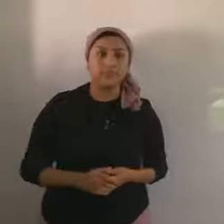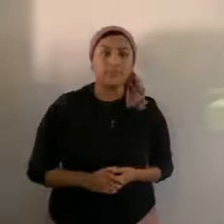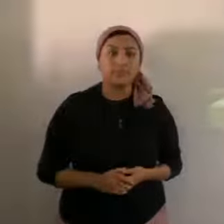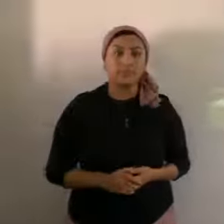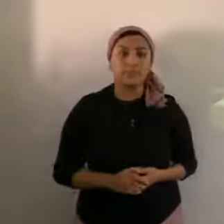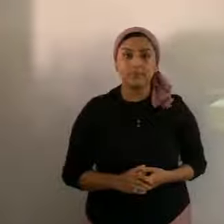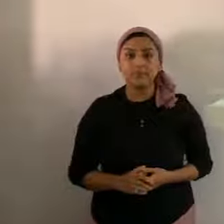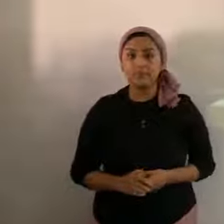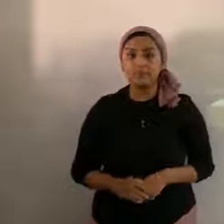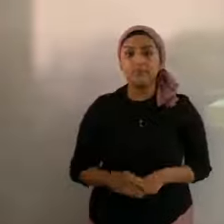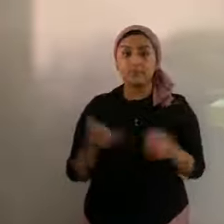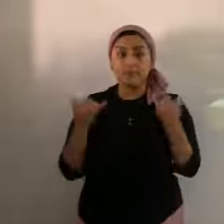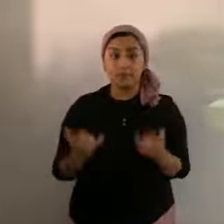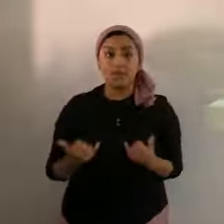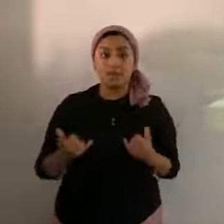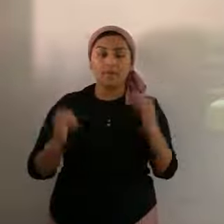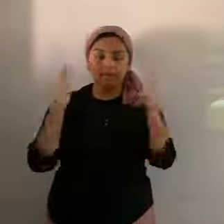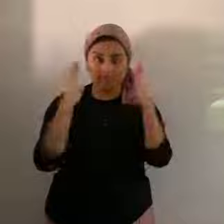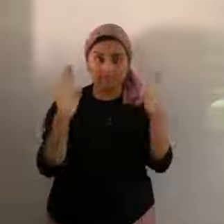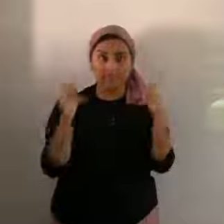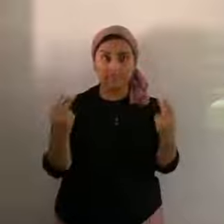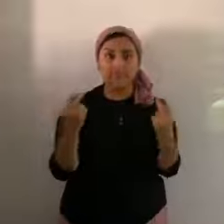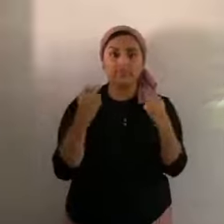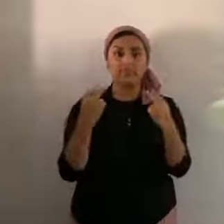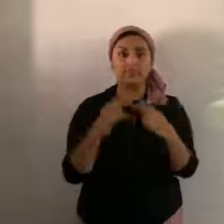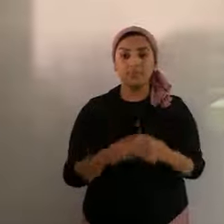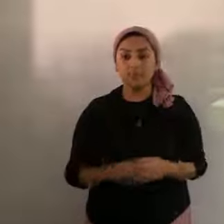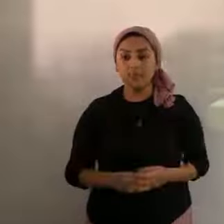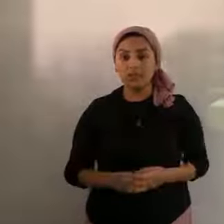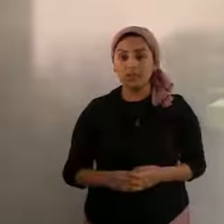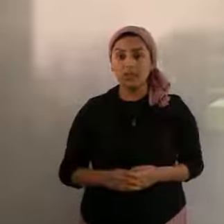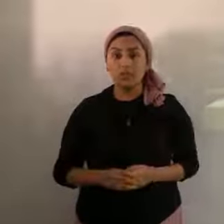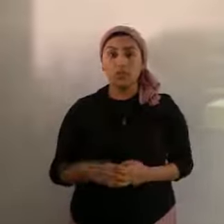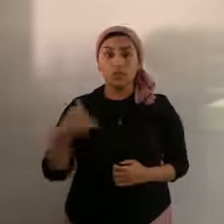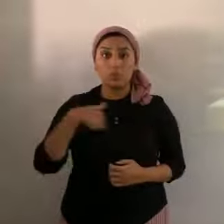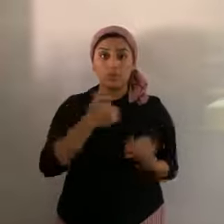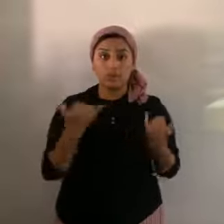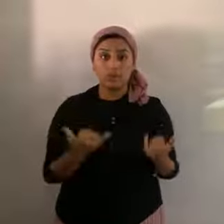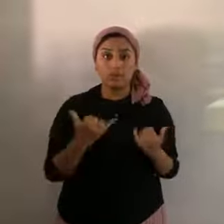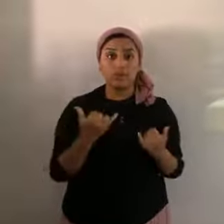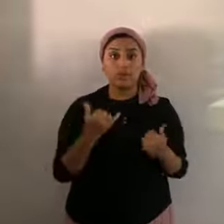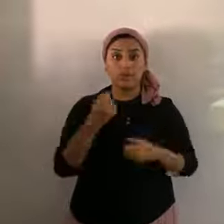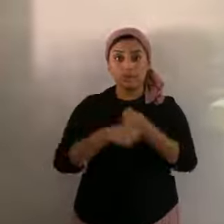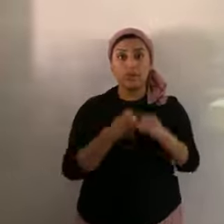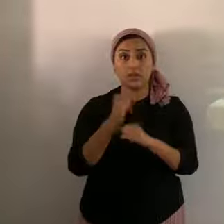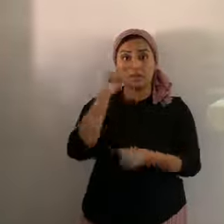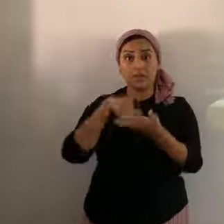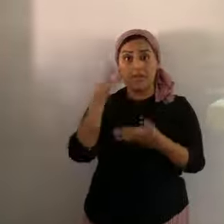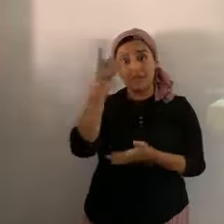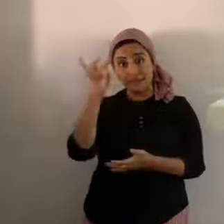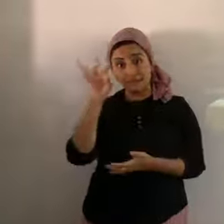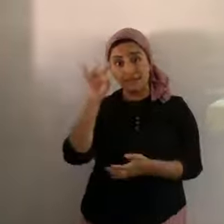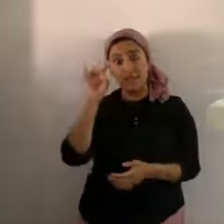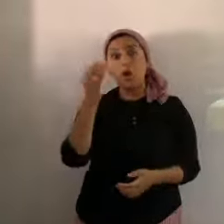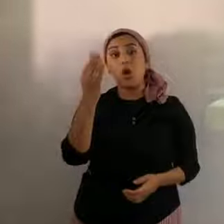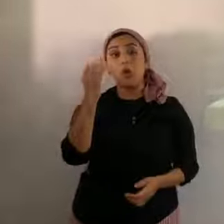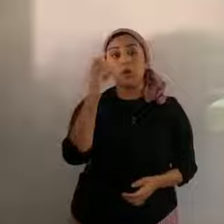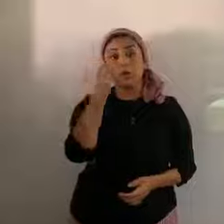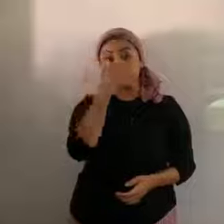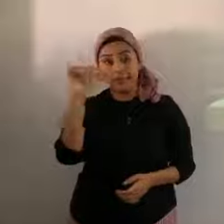sobre Israel. Ahora, pongan mucha atención. Estamos en el 2018 y el 14 de mayo será el